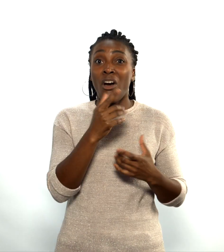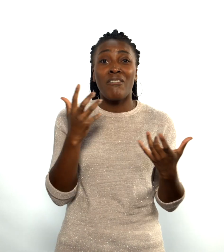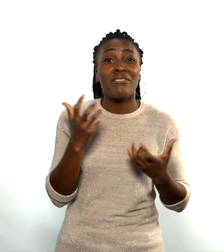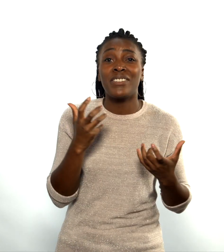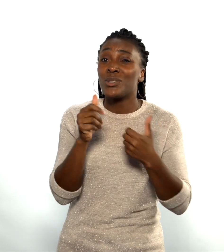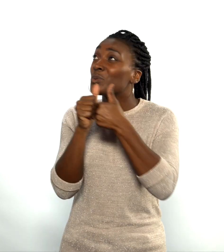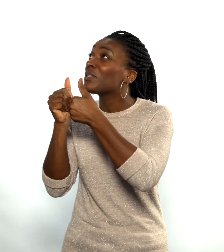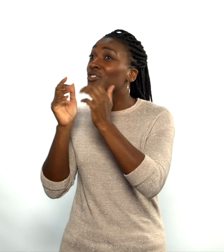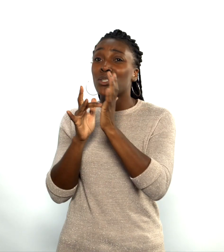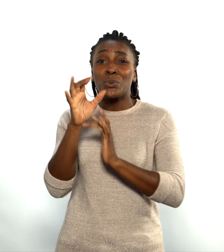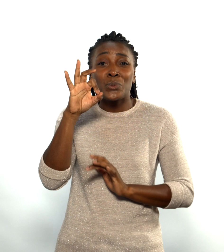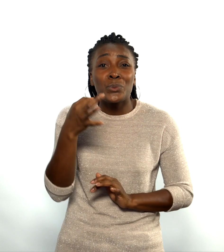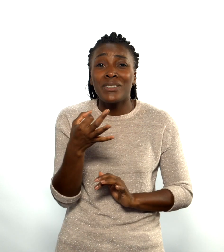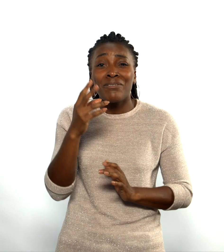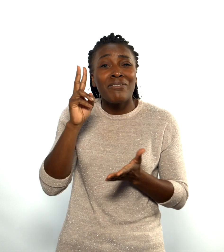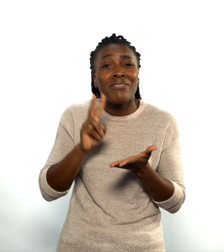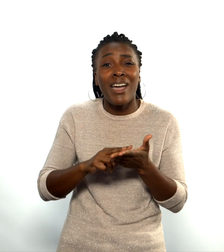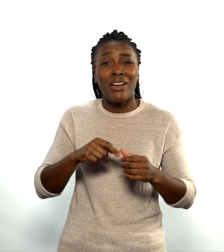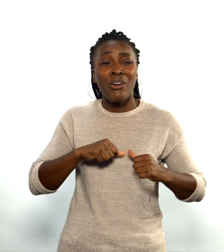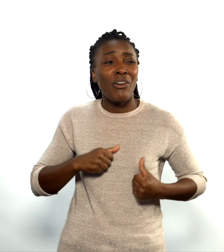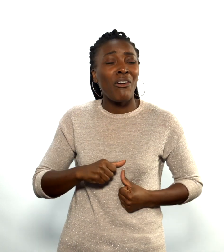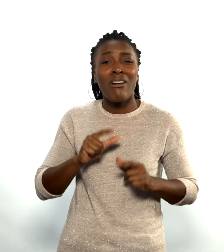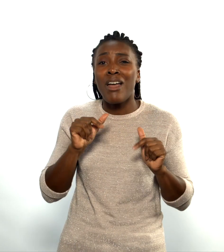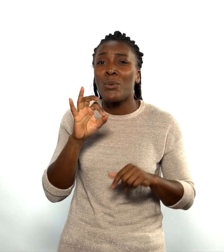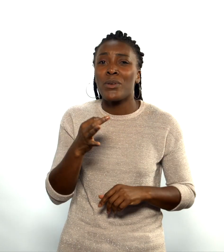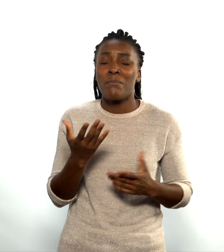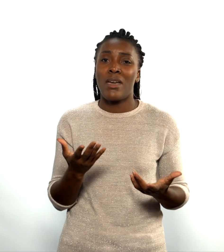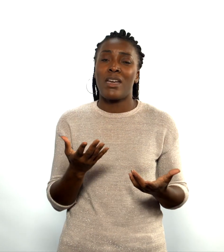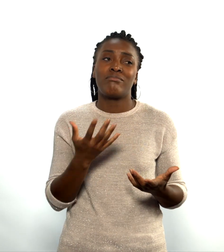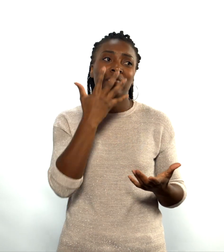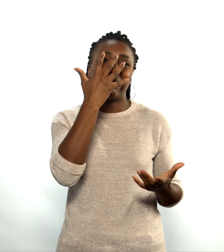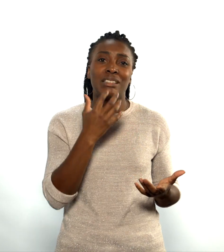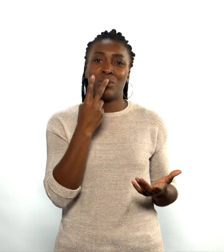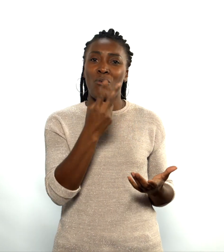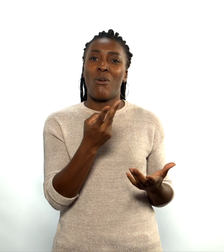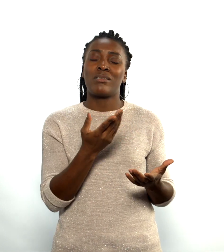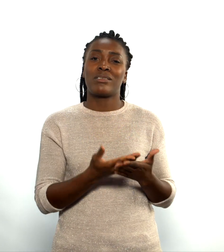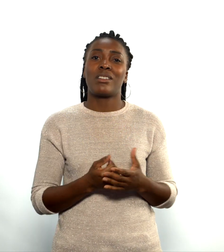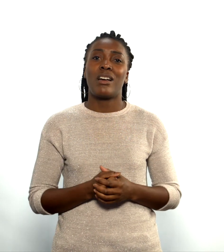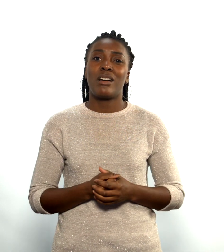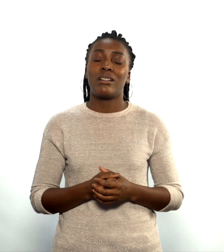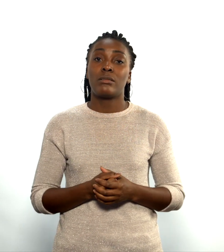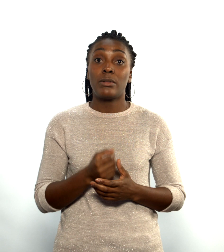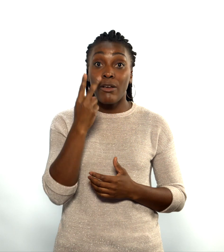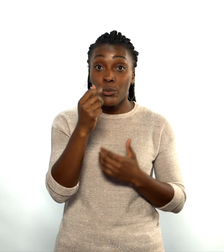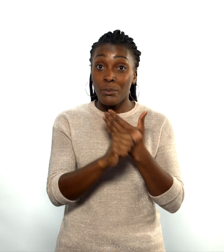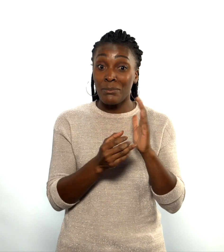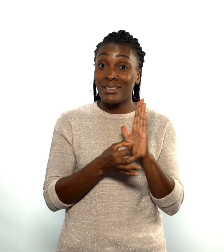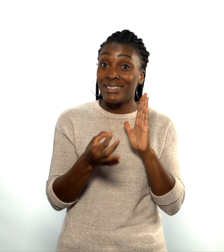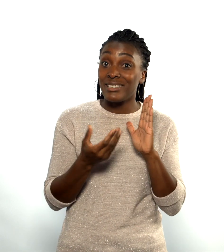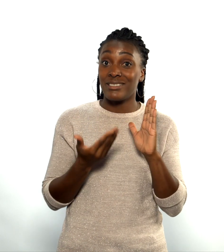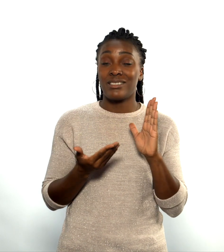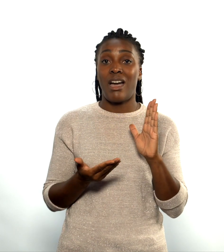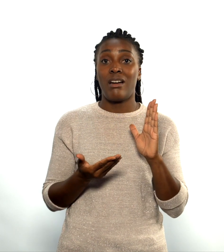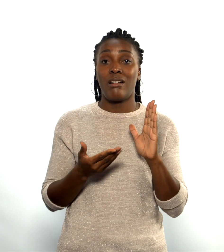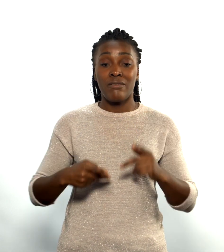leur désir sincère de suivre Jésus, quelle tristesse de voir cela. Pourtant, nous l'avons lu dans Romains 8,